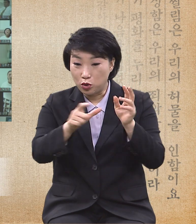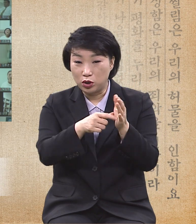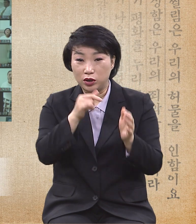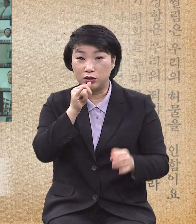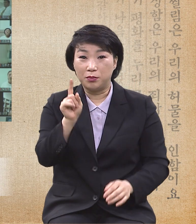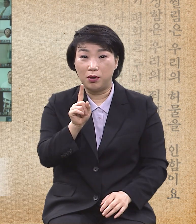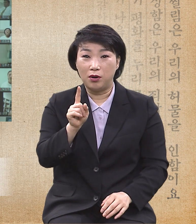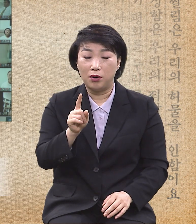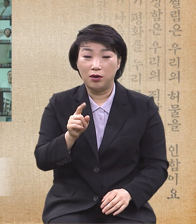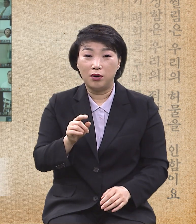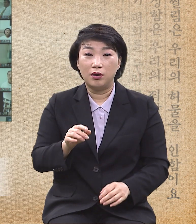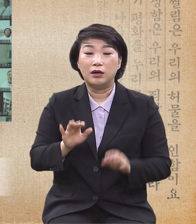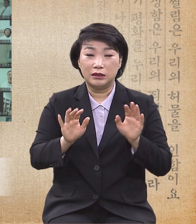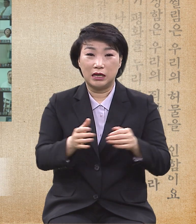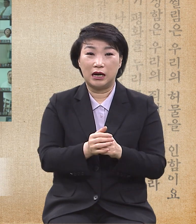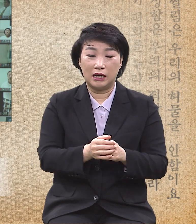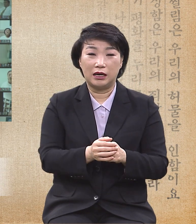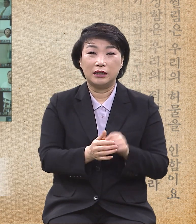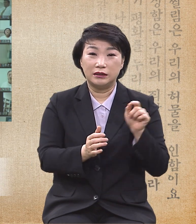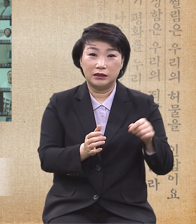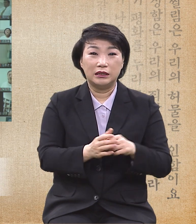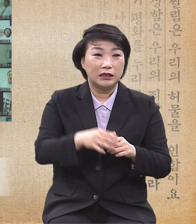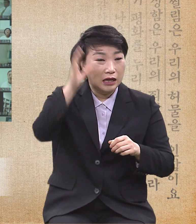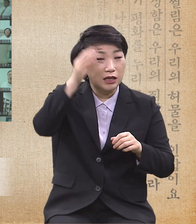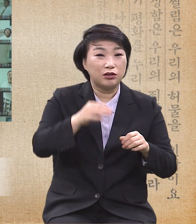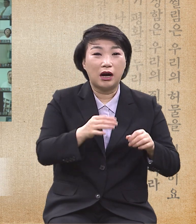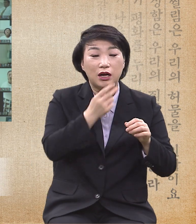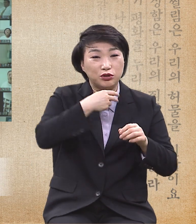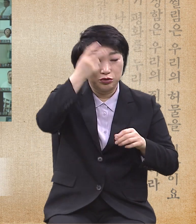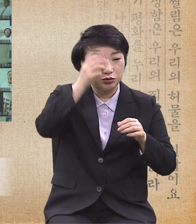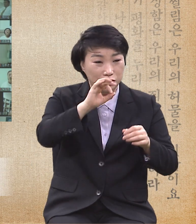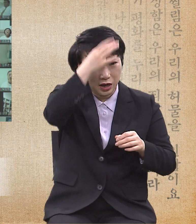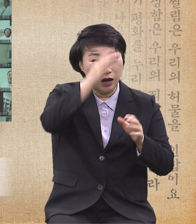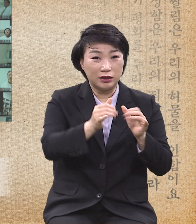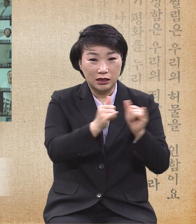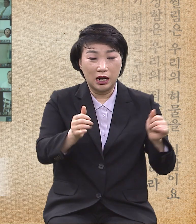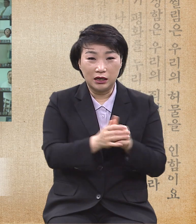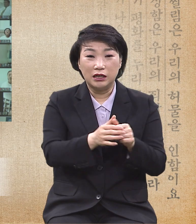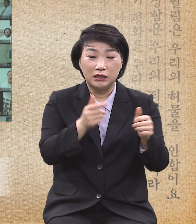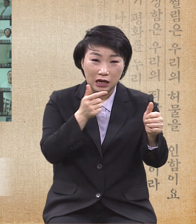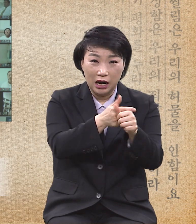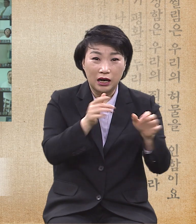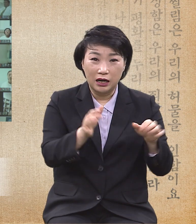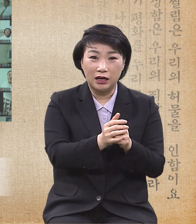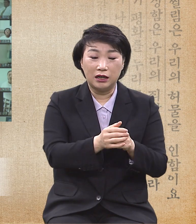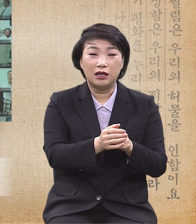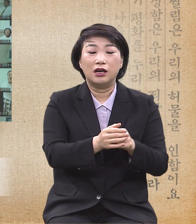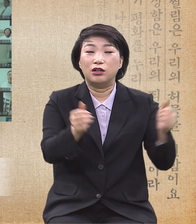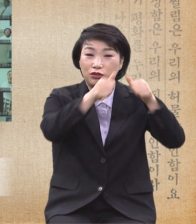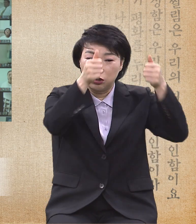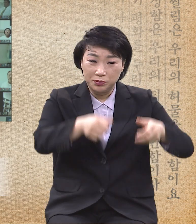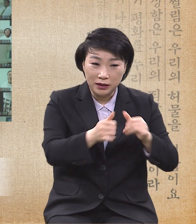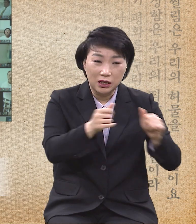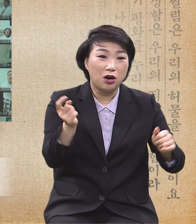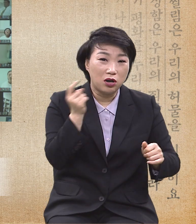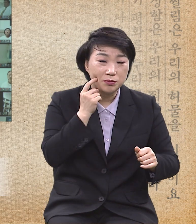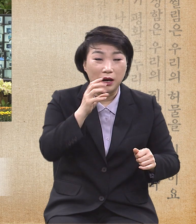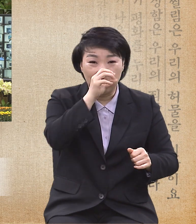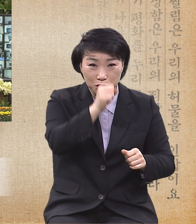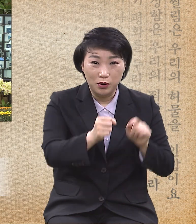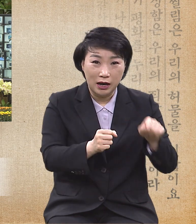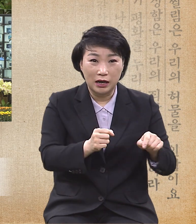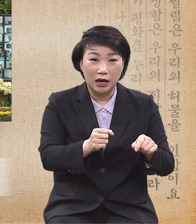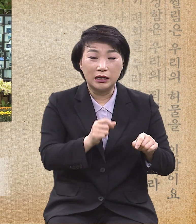15절에도 개들과 술객들과 행음자들과 살인자들과 우상 숭배하는 자들과 거짓말을